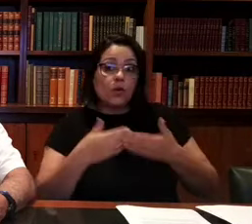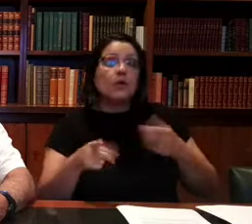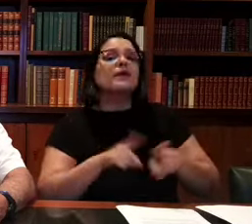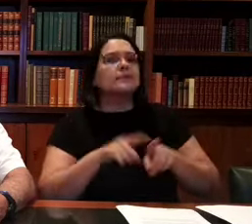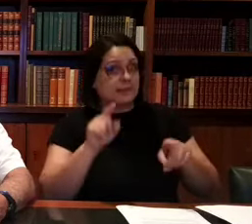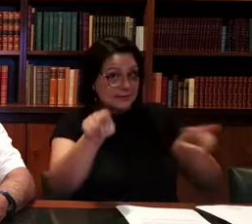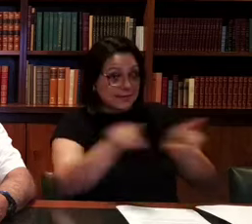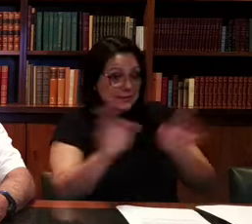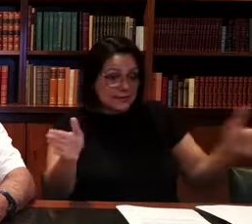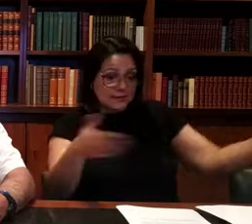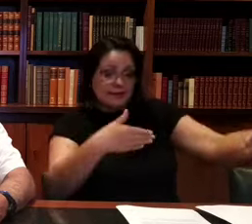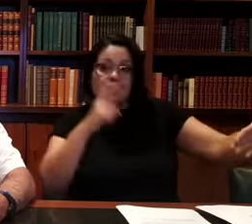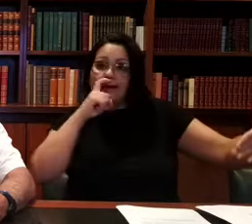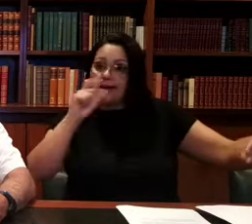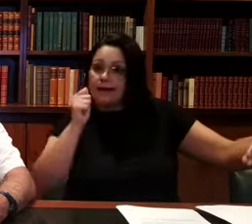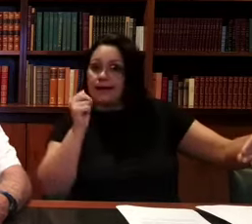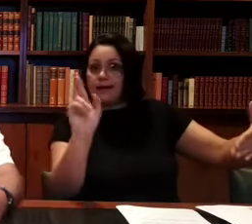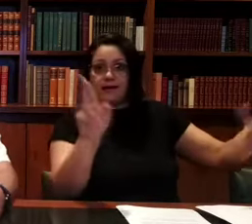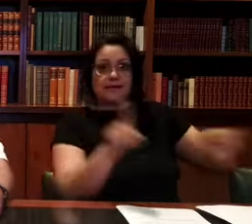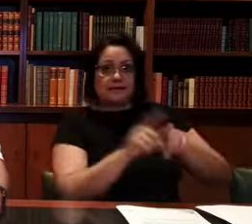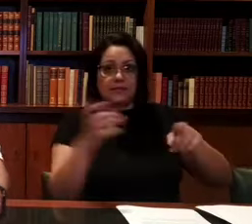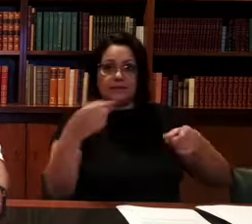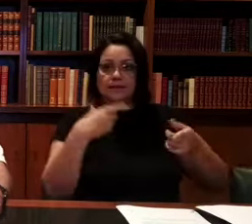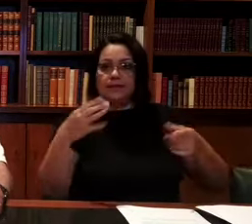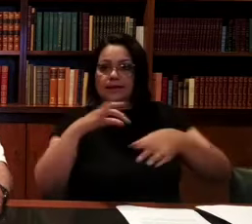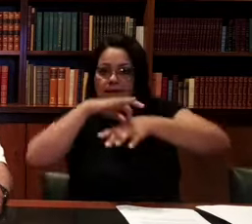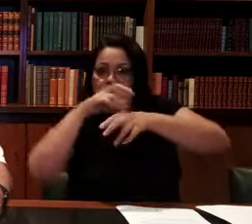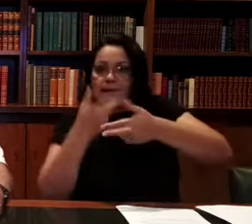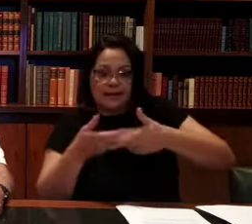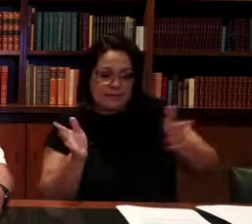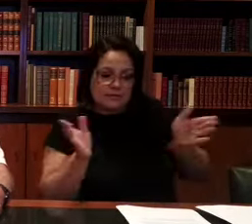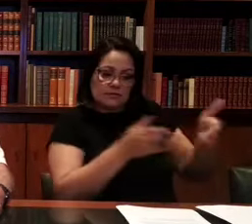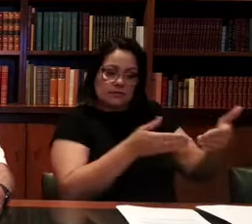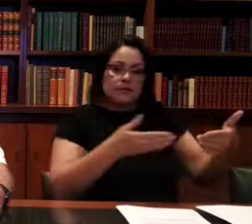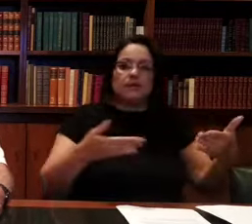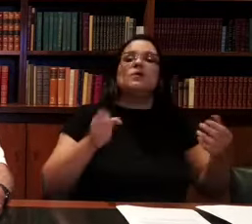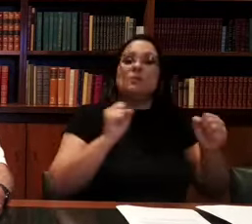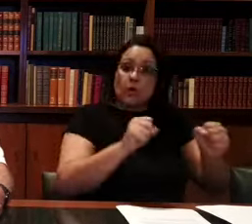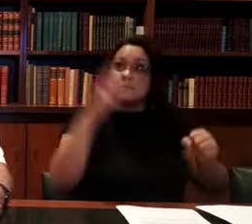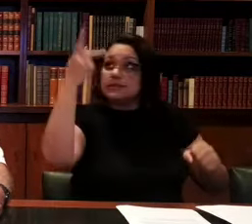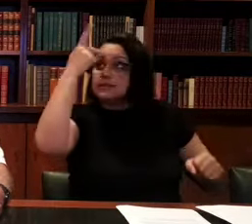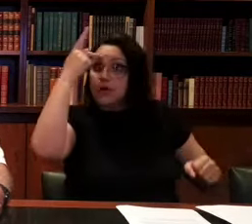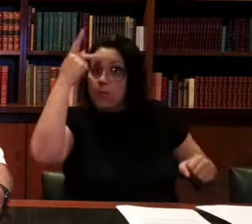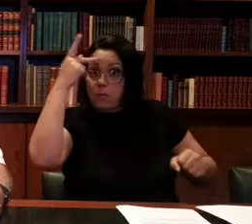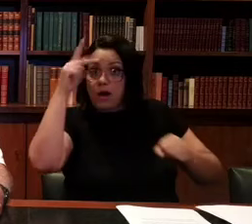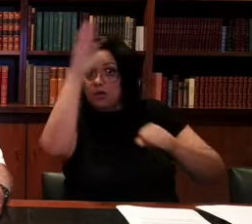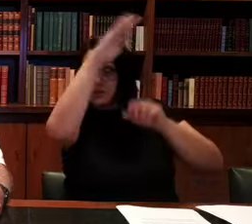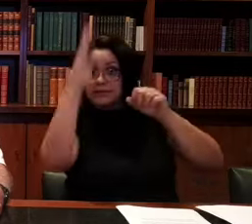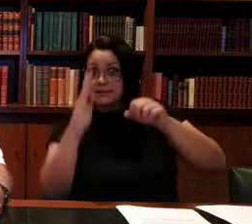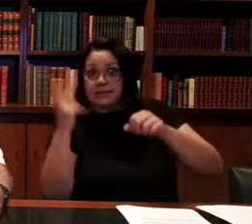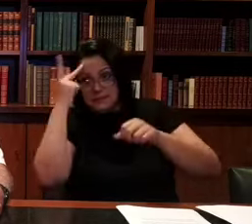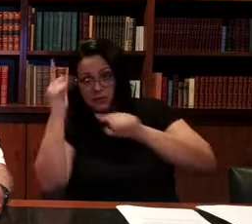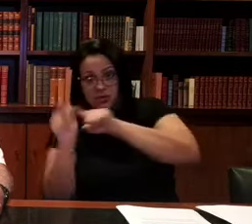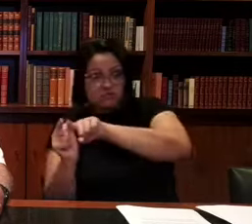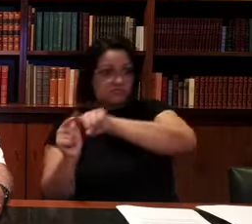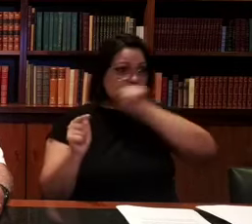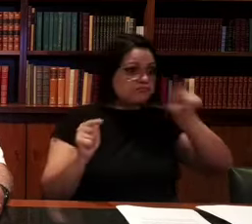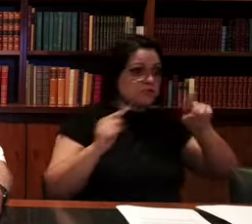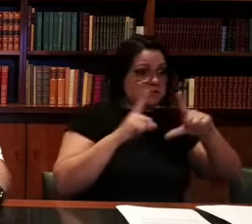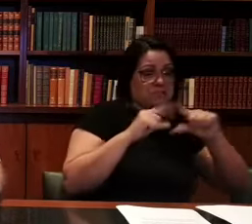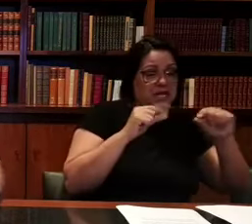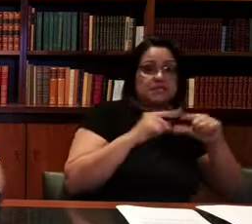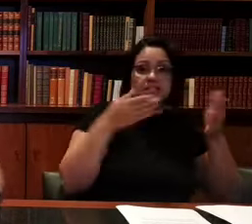significada percorrendo as A Ferrovia de container no futuro a gente vai vir muita cargas saindo de São Paulo e industrializadas por exemplo a Brasília chegando aqui